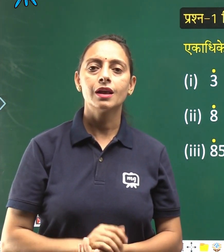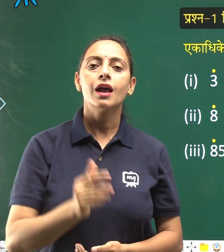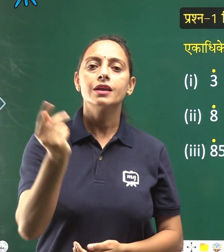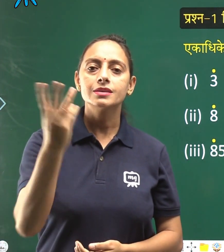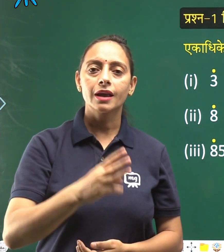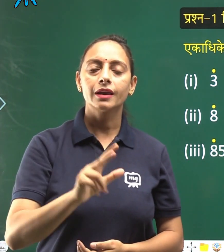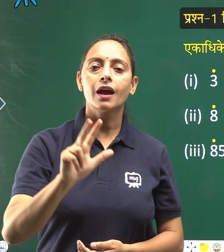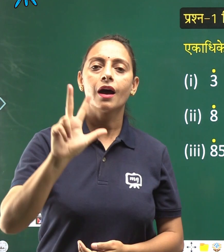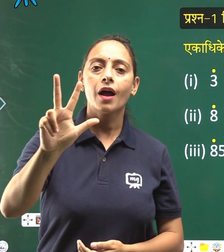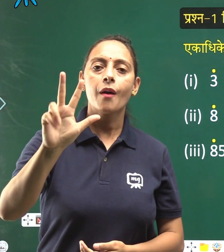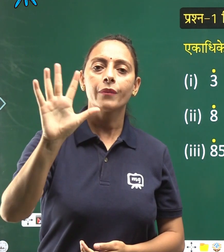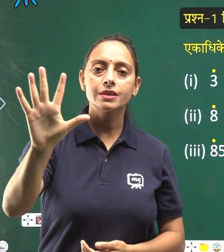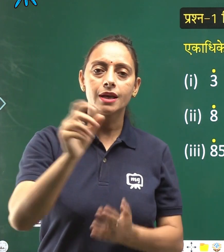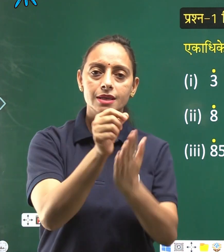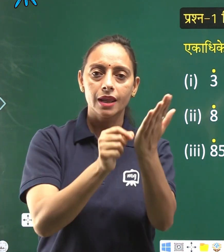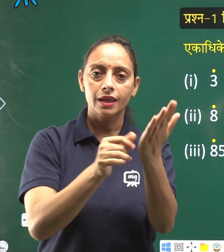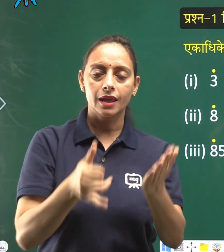लिखी हुई है